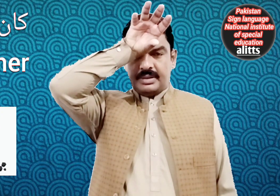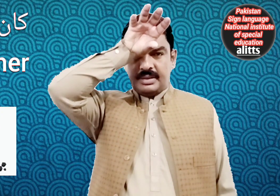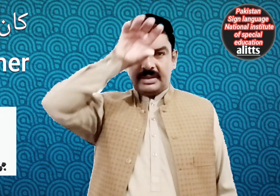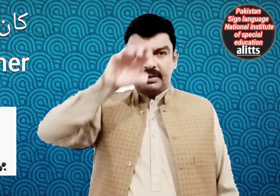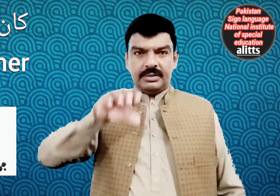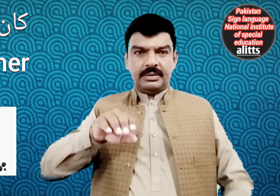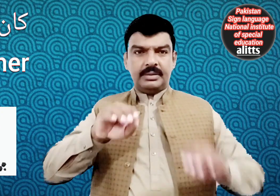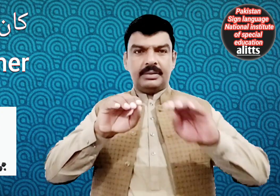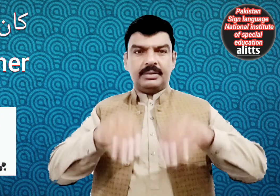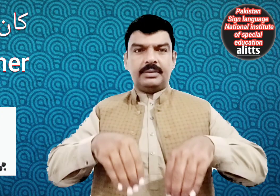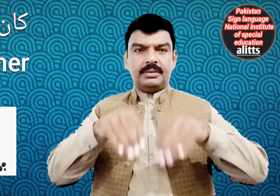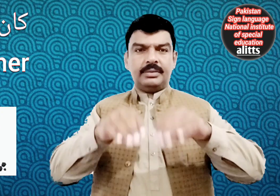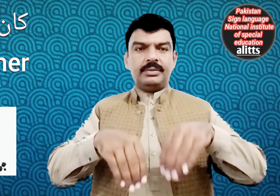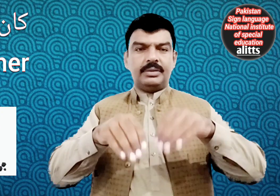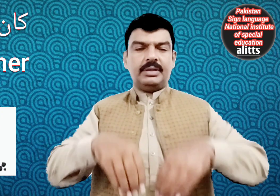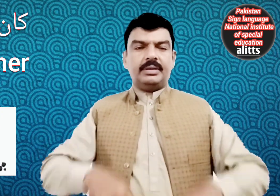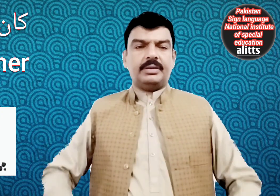लाइट, खुदाई का।